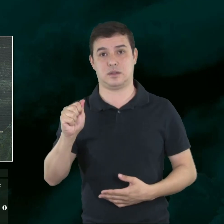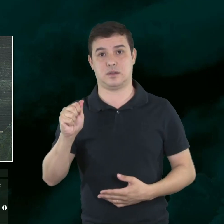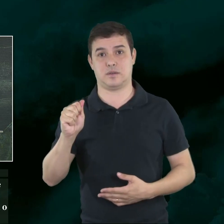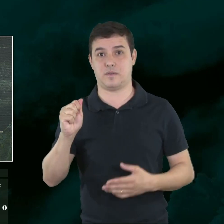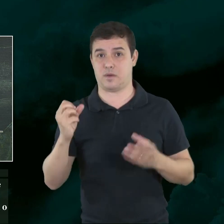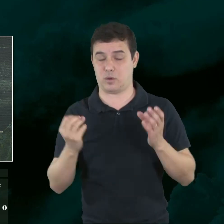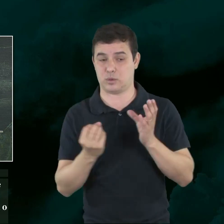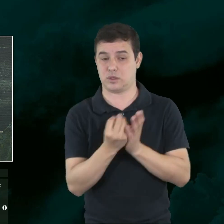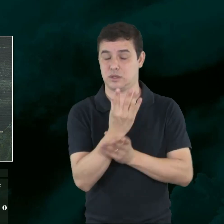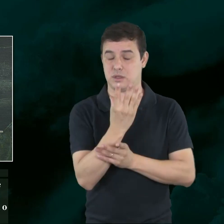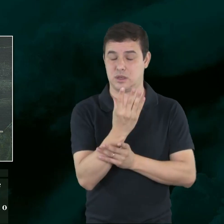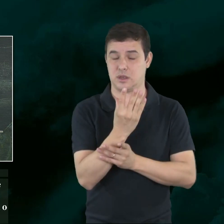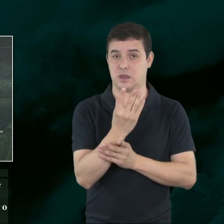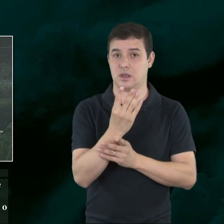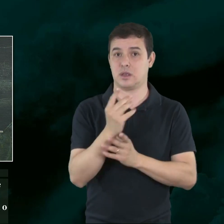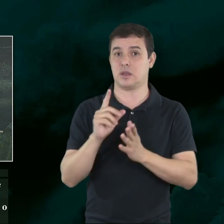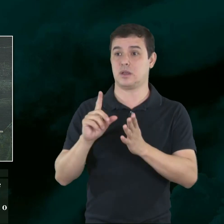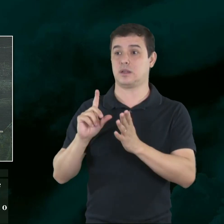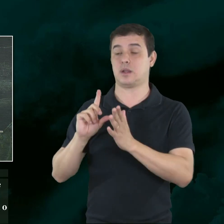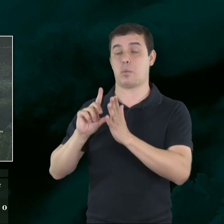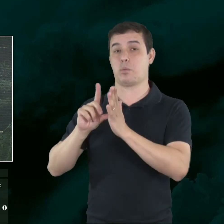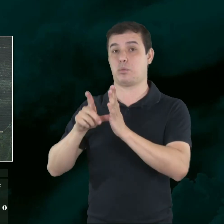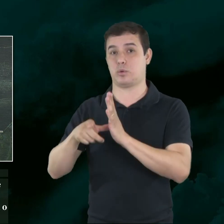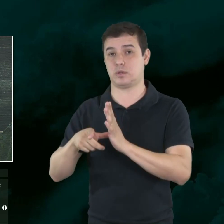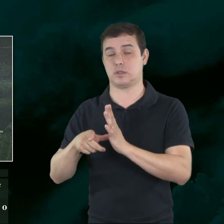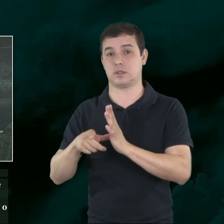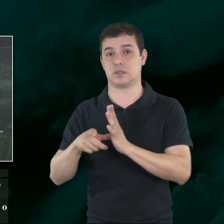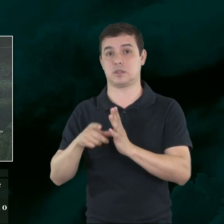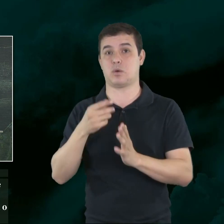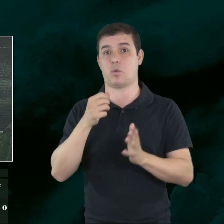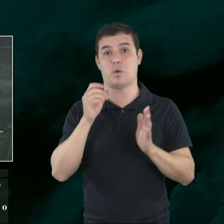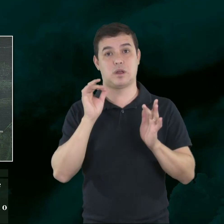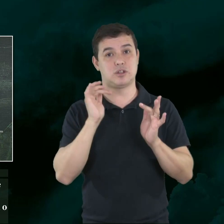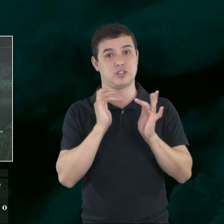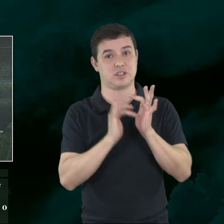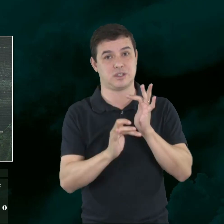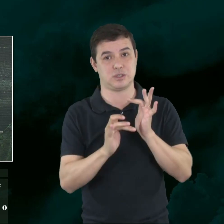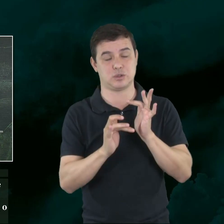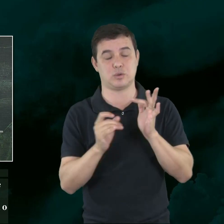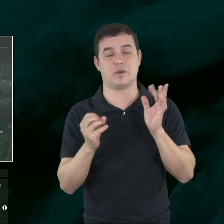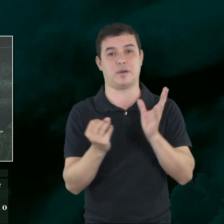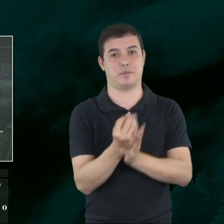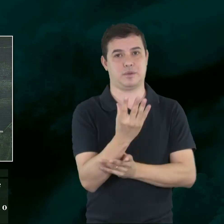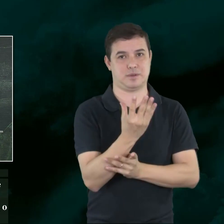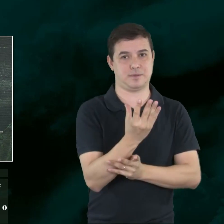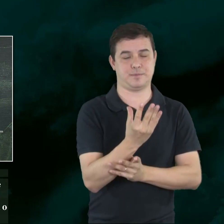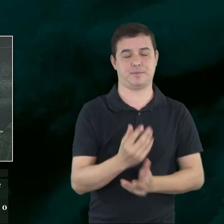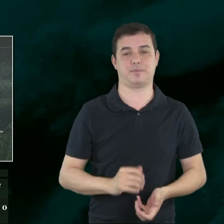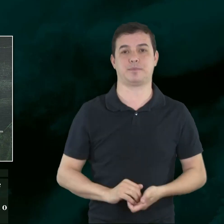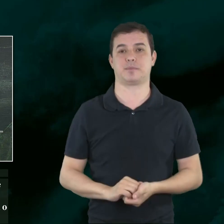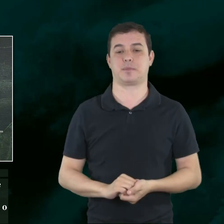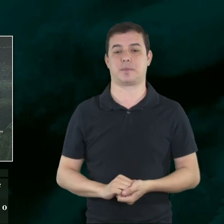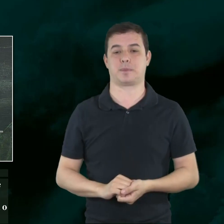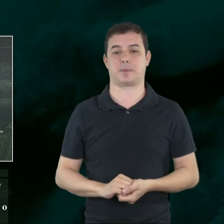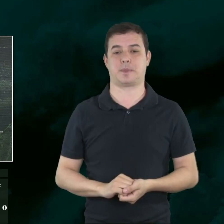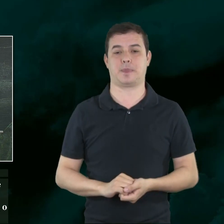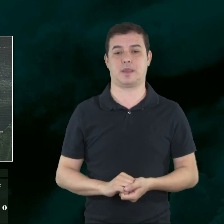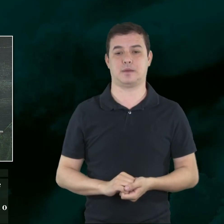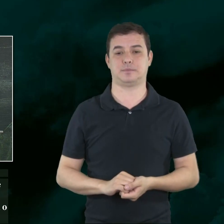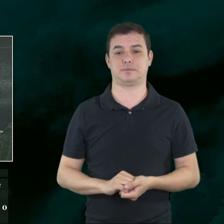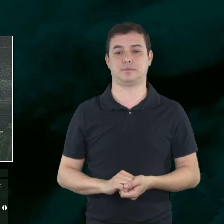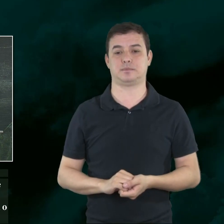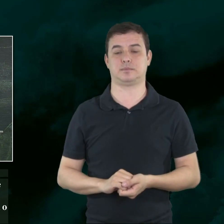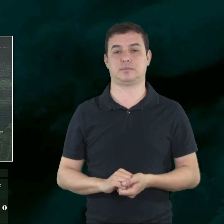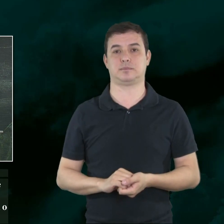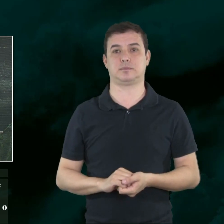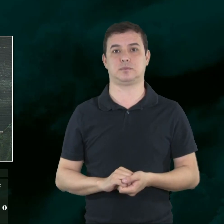Eu queria só separar esses dois momentos para vocês entenderem o que eu vou falar hoje. O qual, né, se